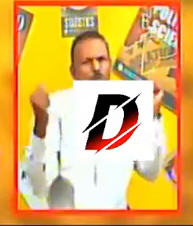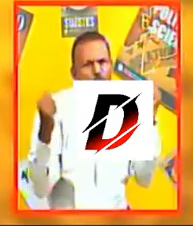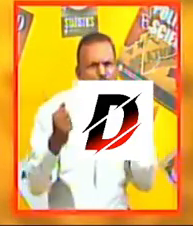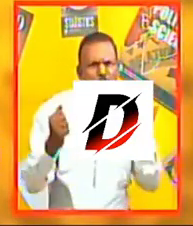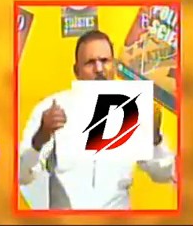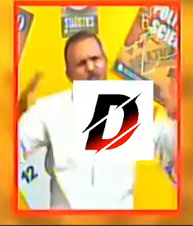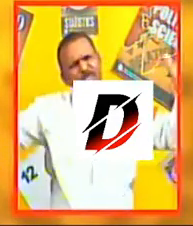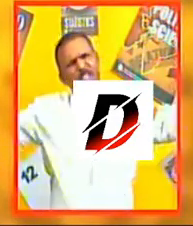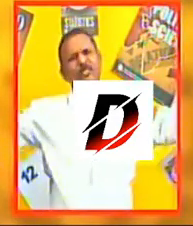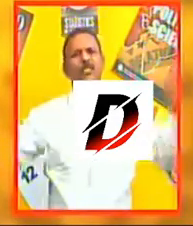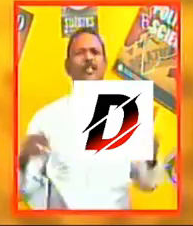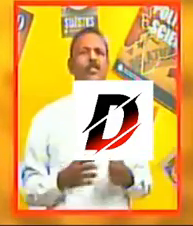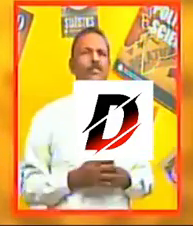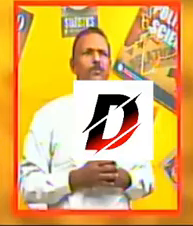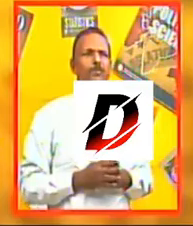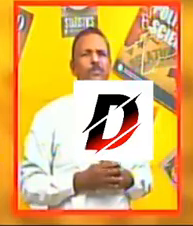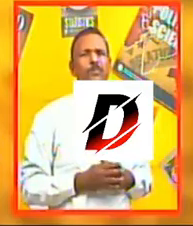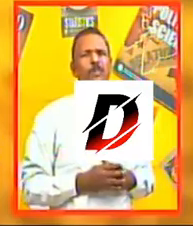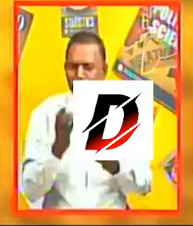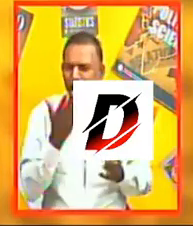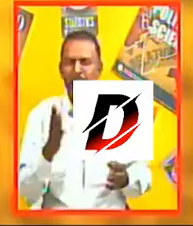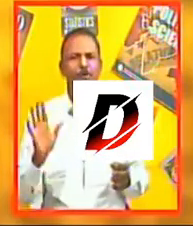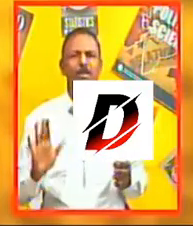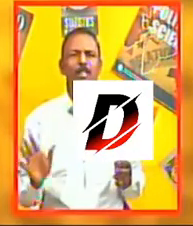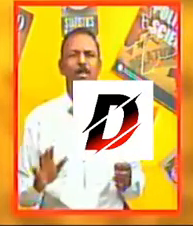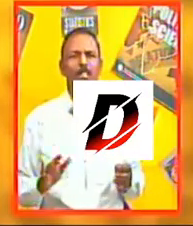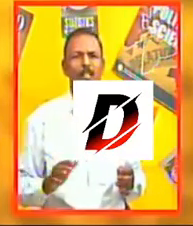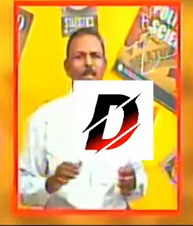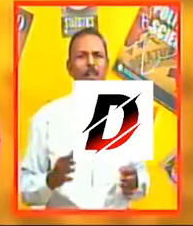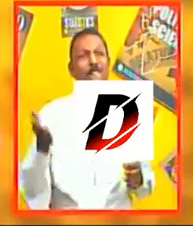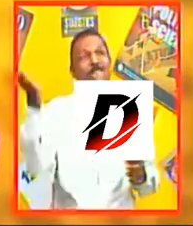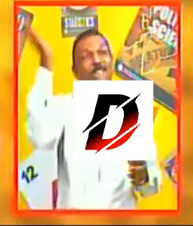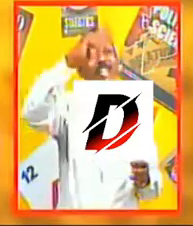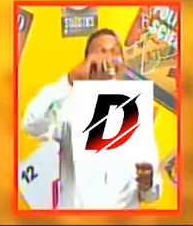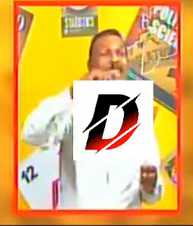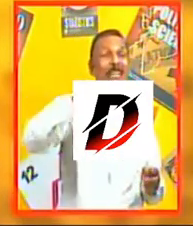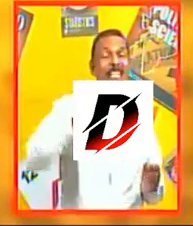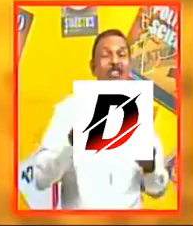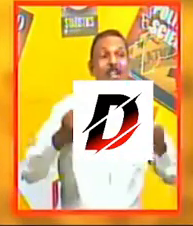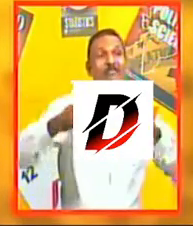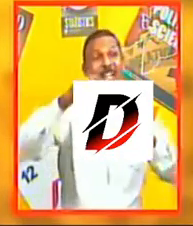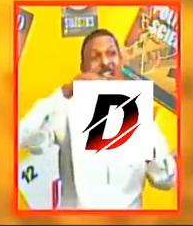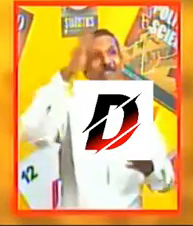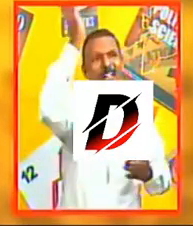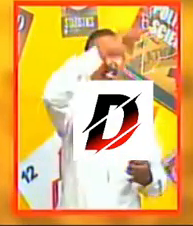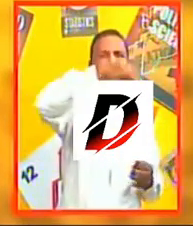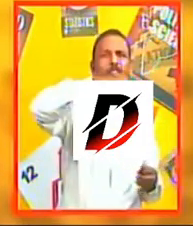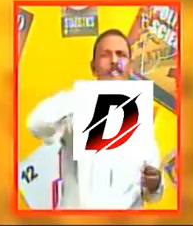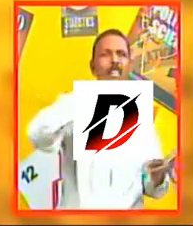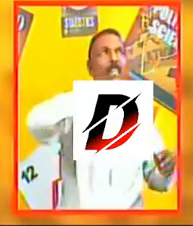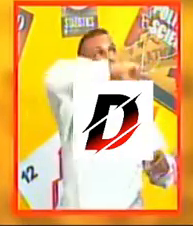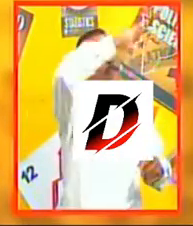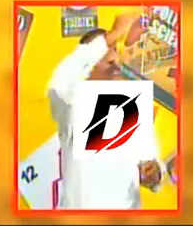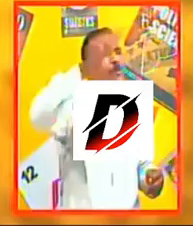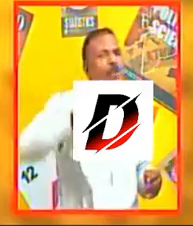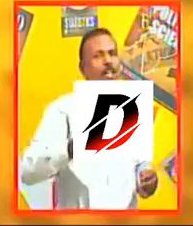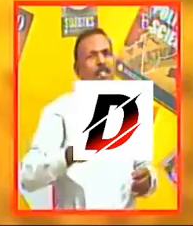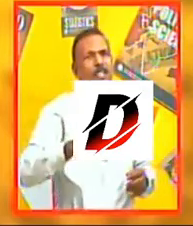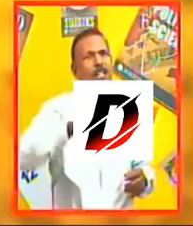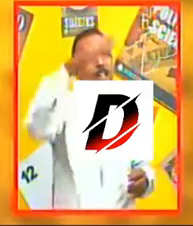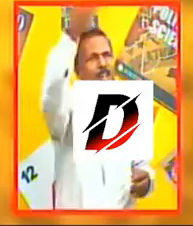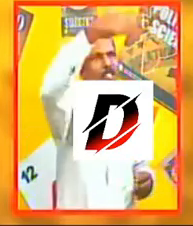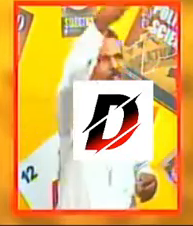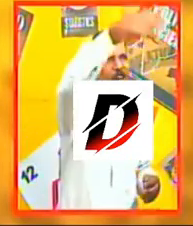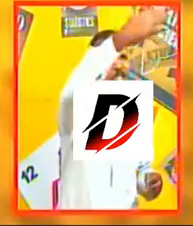கடும் குளிரை அதிகமாக சந்திக்கும். இது வட இந்தியா வெப்பமண்டல காலனியாக இருப்பதற்கும் இந்த